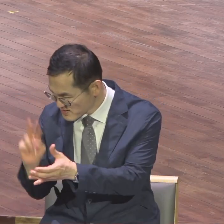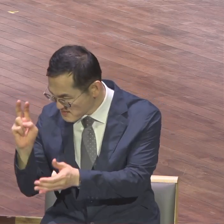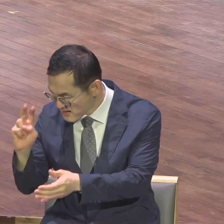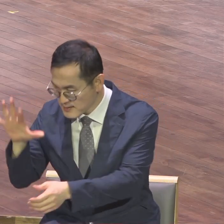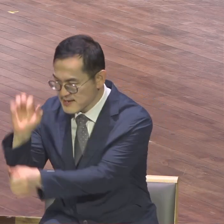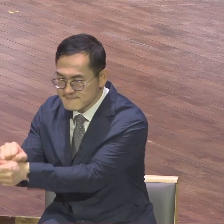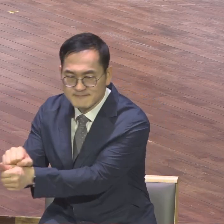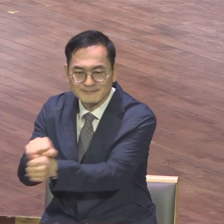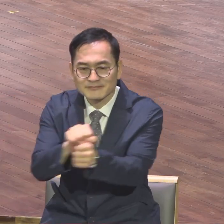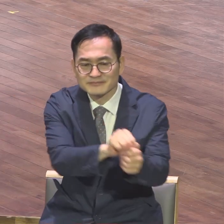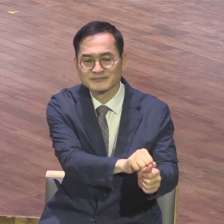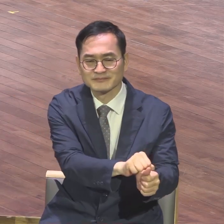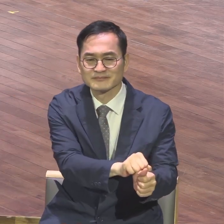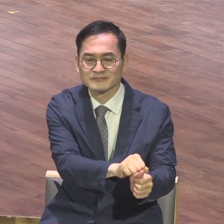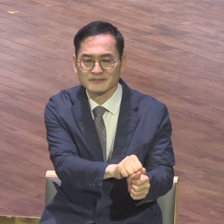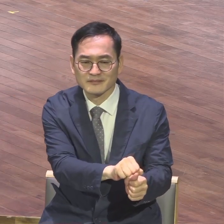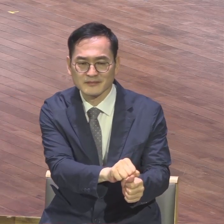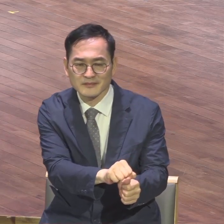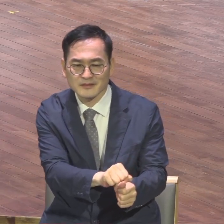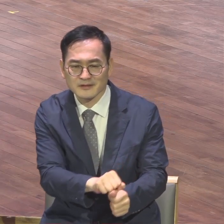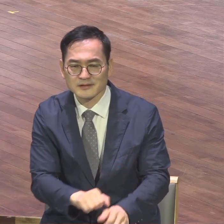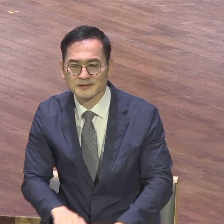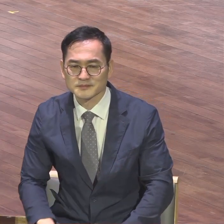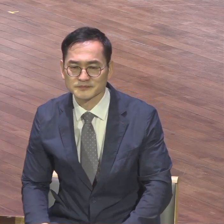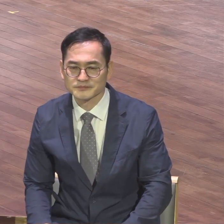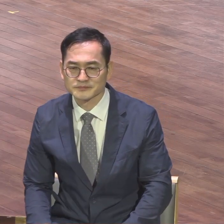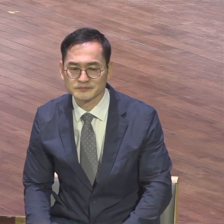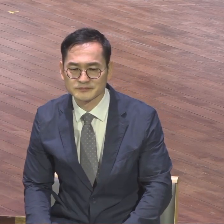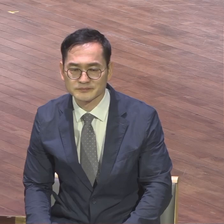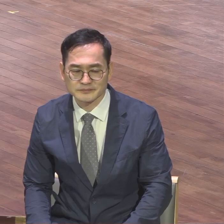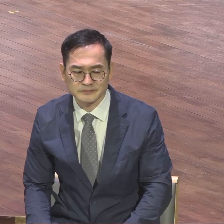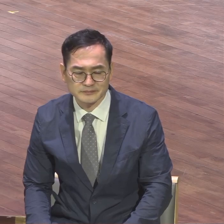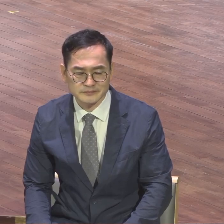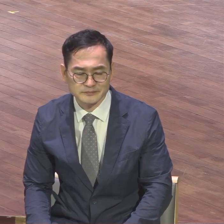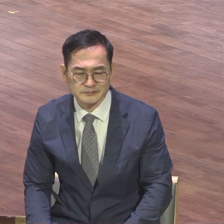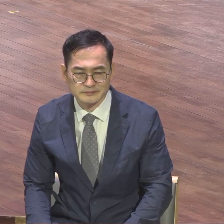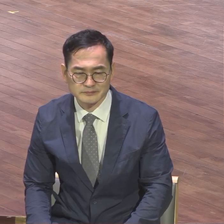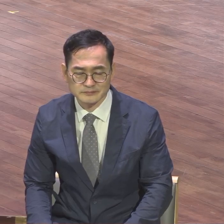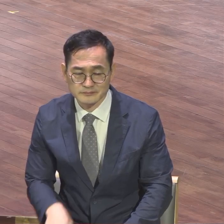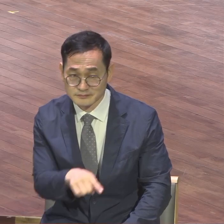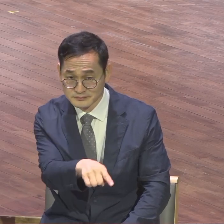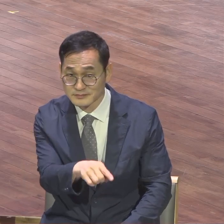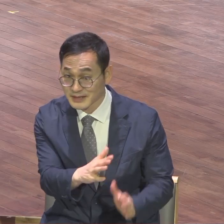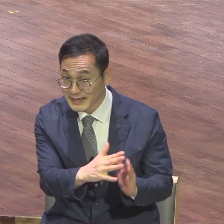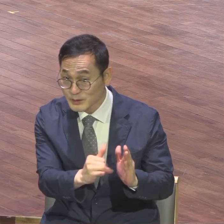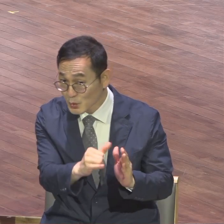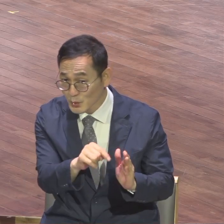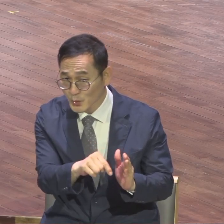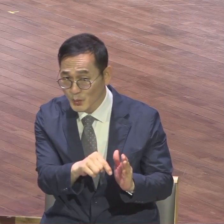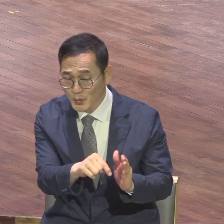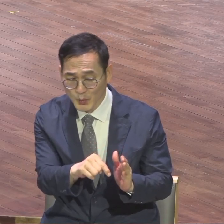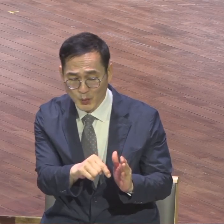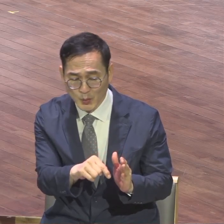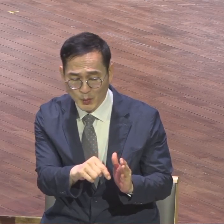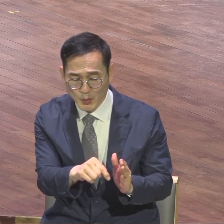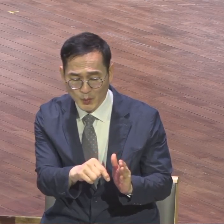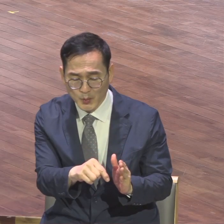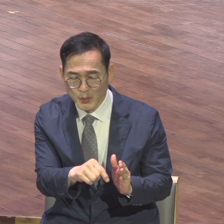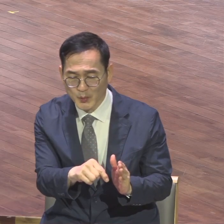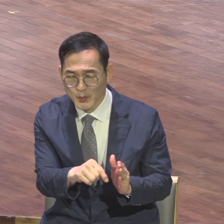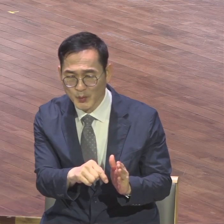찾아도 없으니까 숨겨놨으니 잡혀가가지고 다행스럽게 이 야손과 그 일행들이 이제